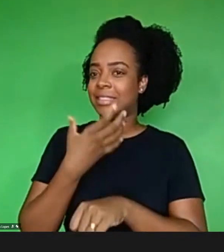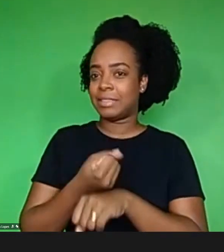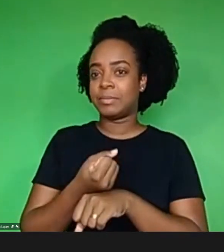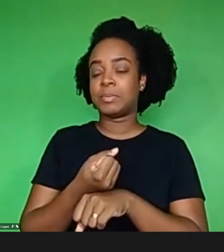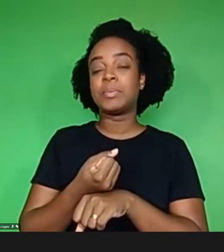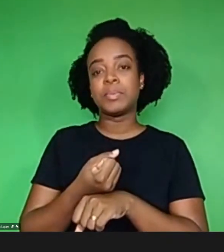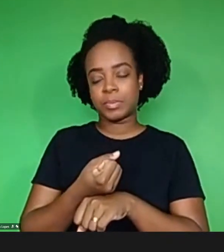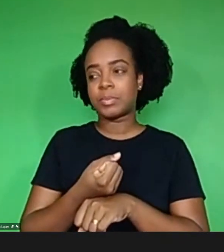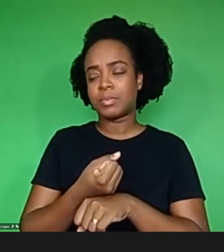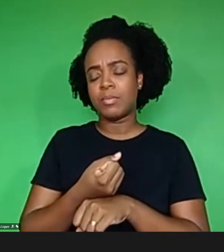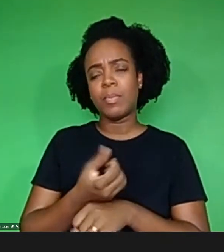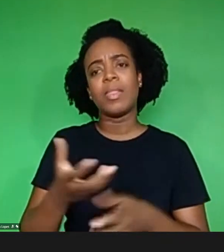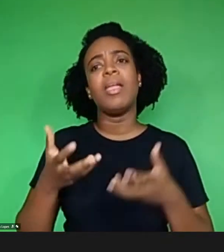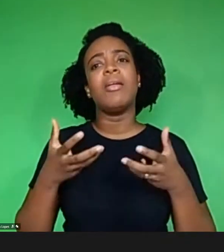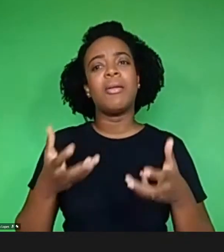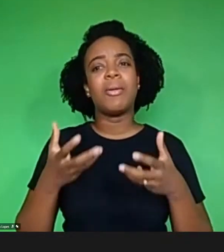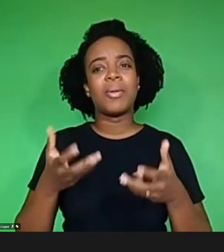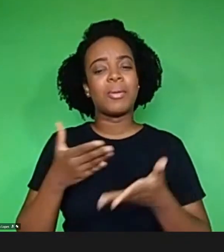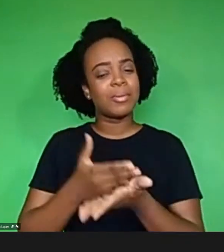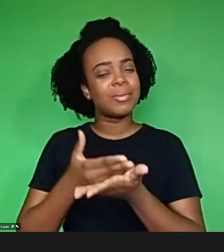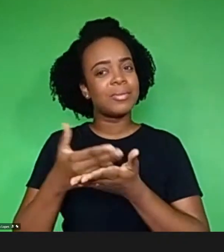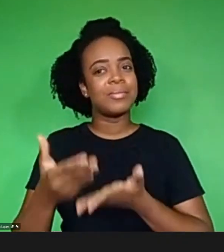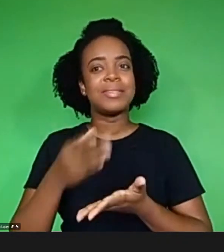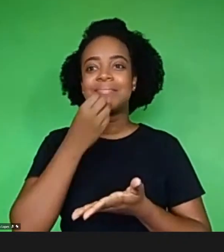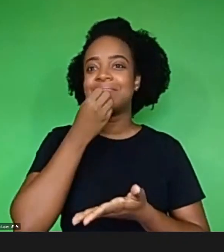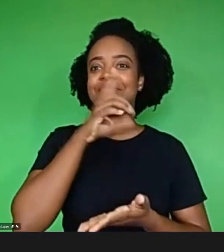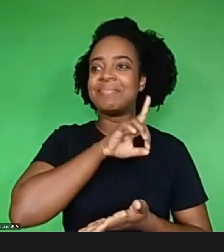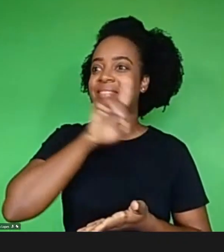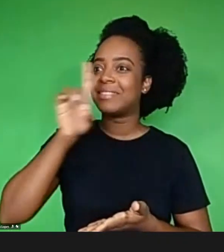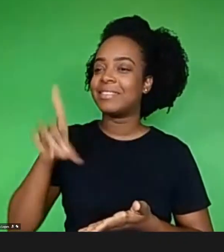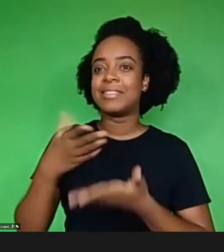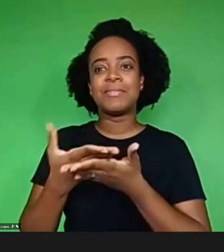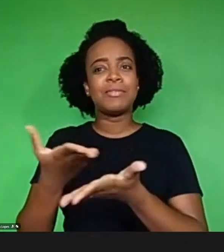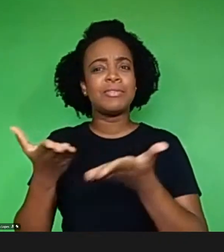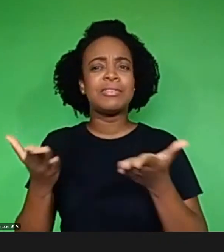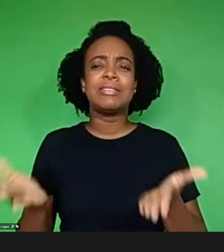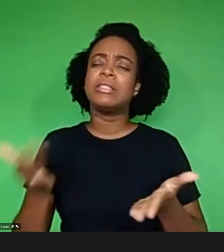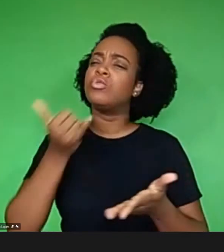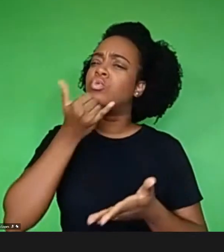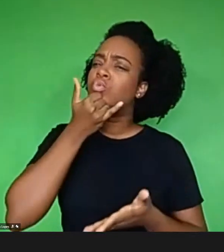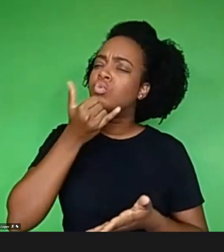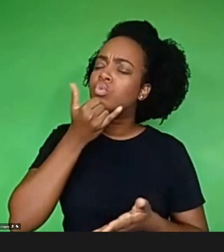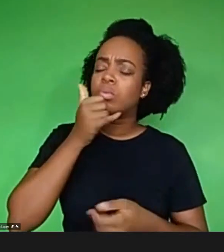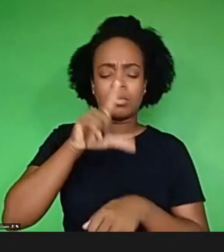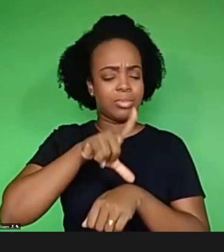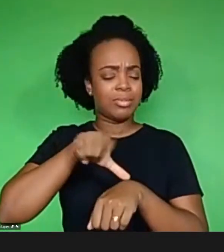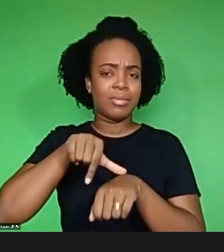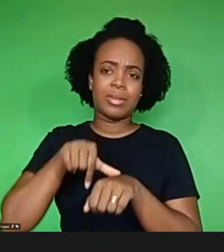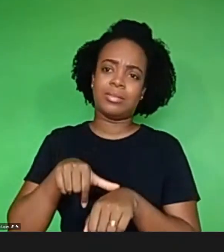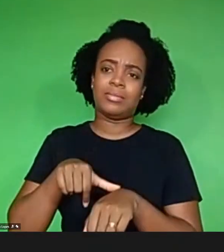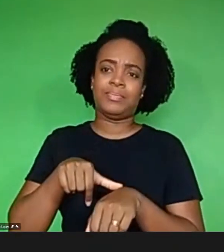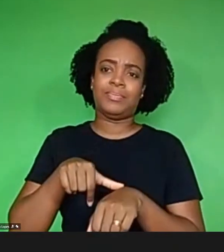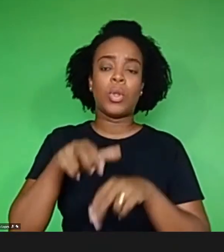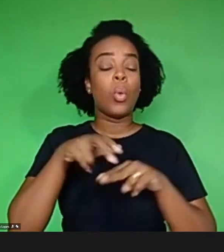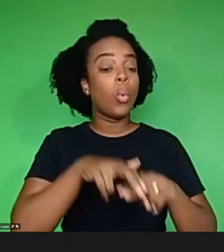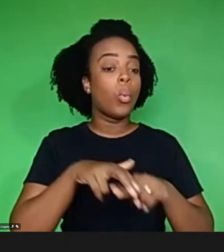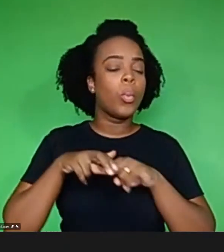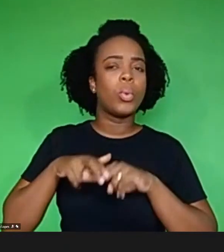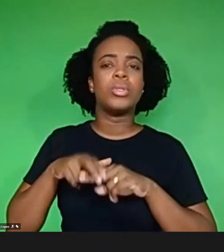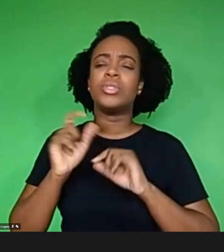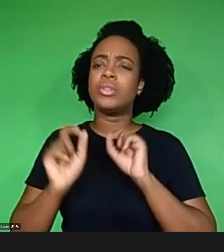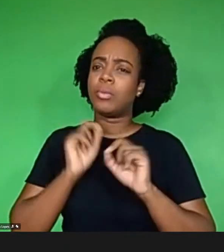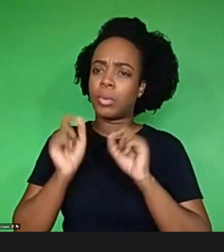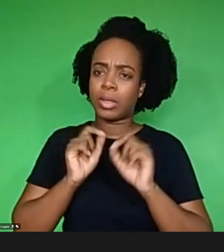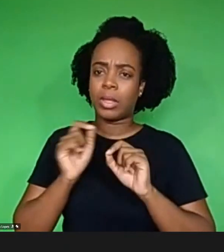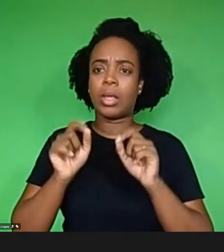reunião dando bom dia para todos, me desculpando pelo atraso, né? O atraso foi em função exatamente do computador,